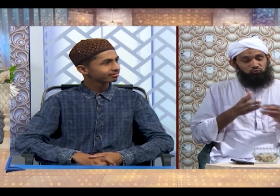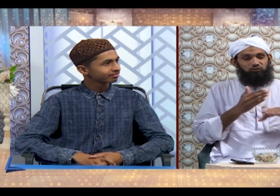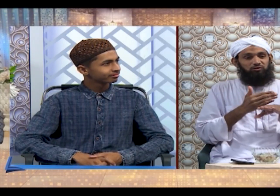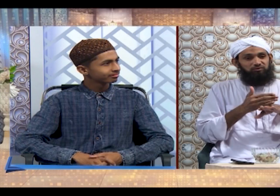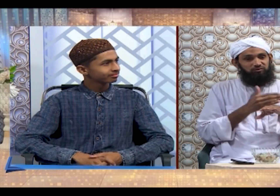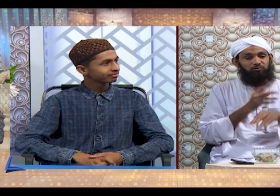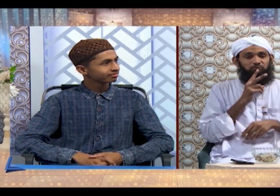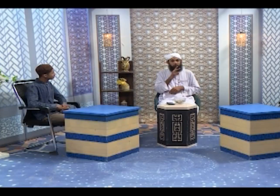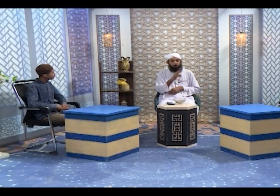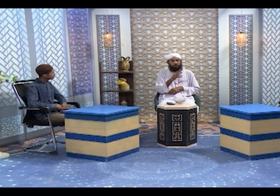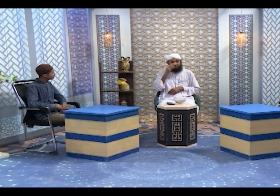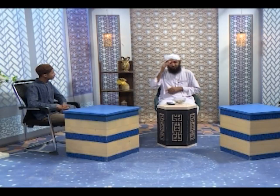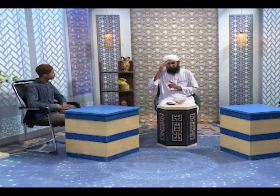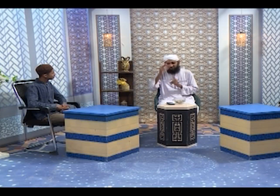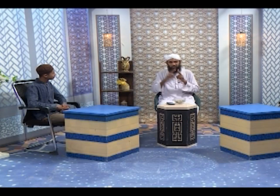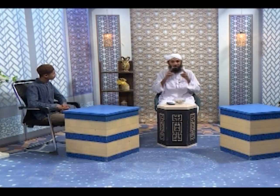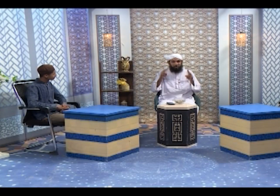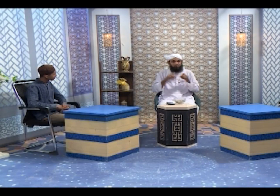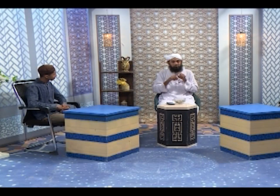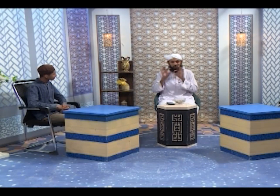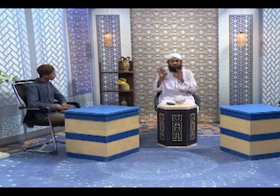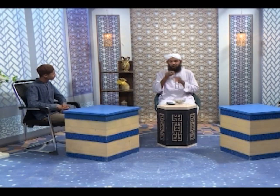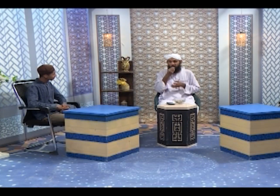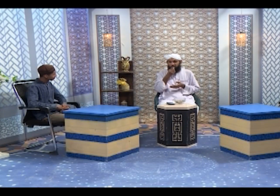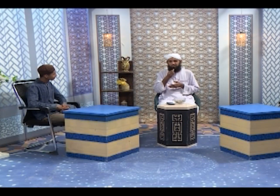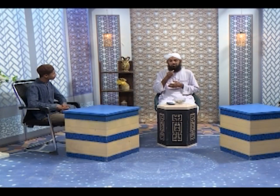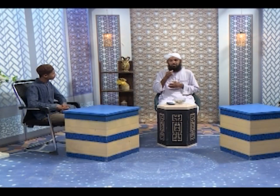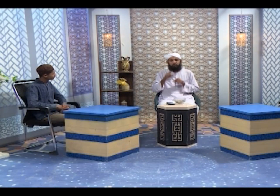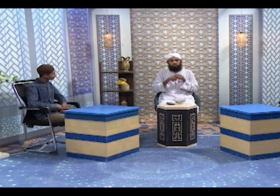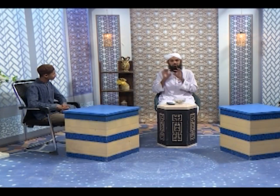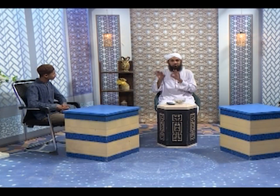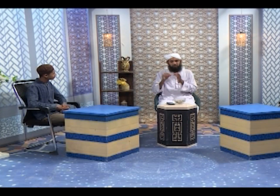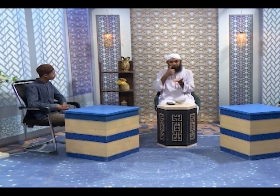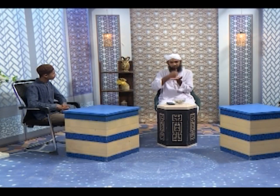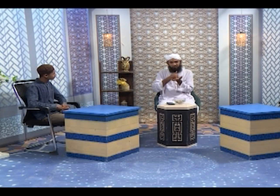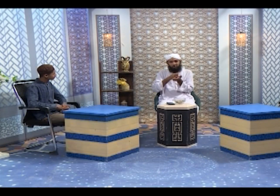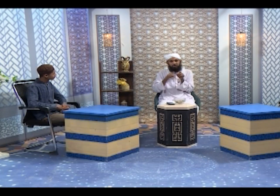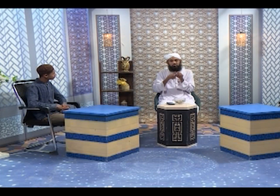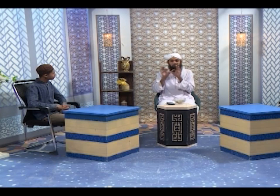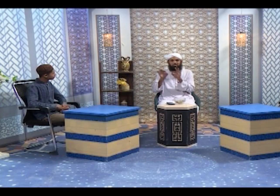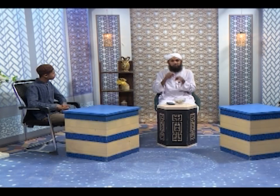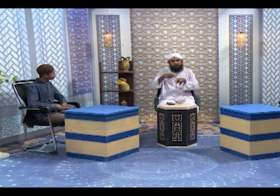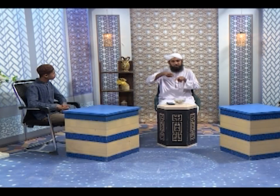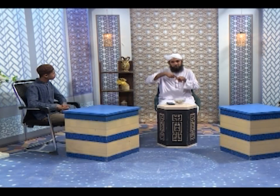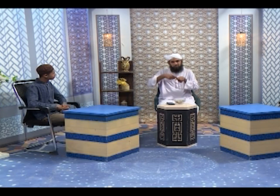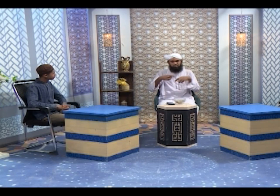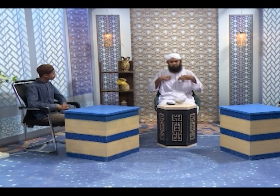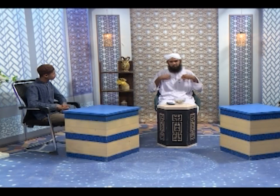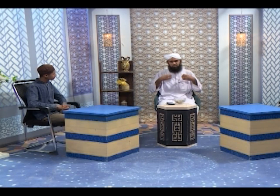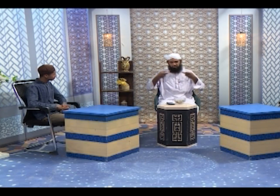کھانے پینے، سنت کے مطابق بیٹھنے، سنت کے مطابق جوتا پہننے، سنت کے مطابق لباس وغیرہ پہننے کا عادی بنا